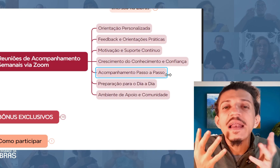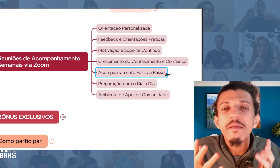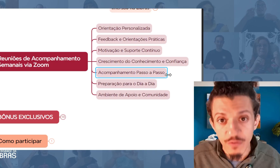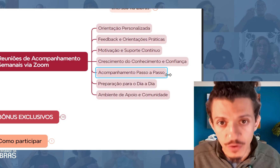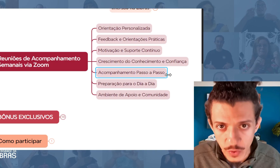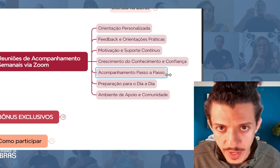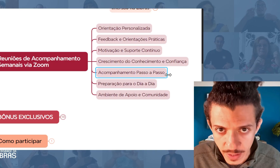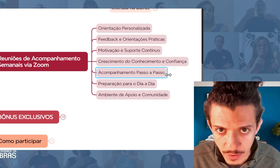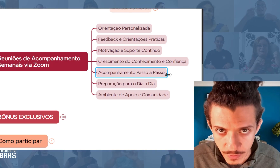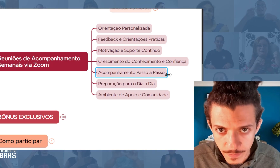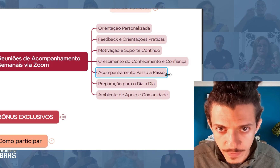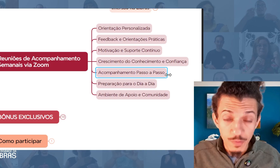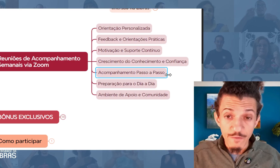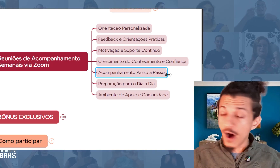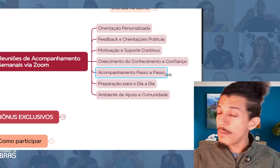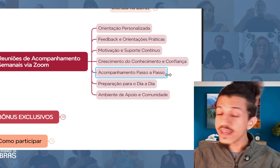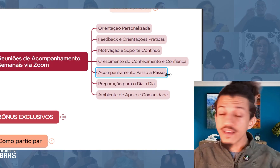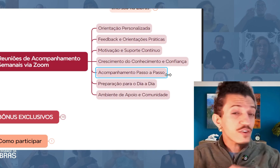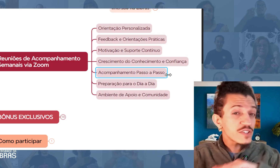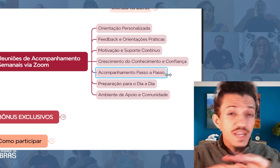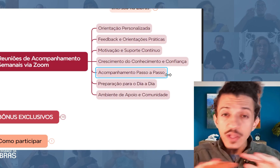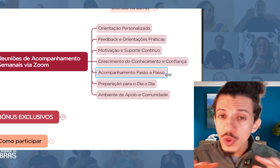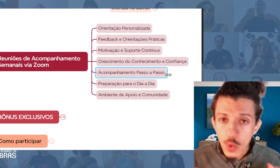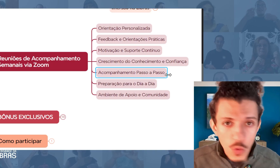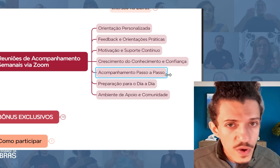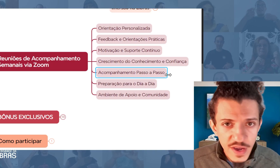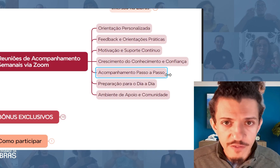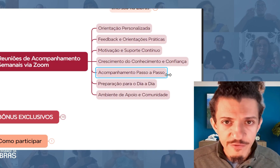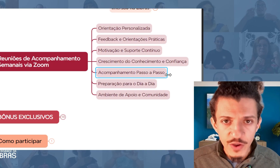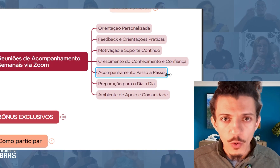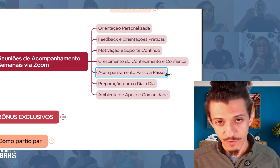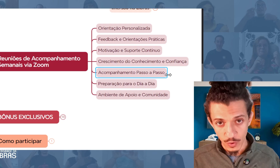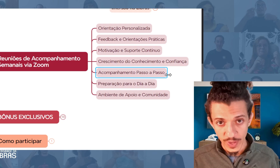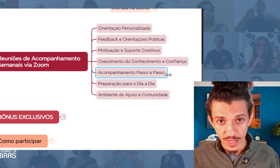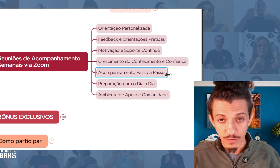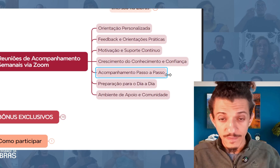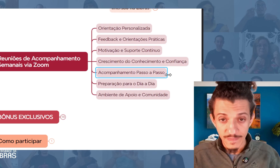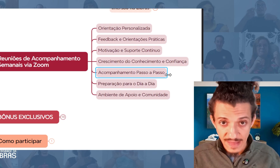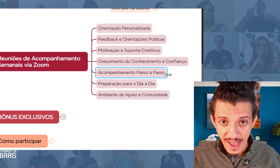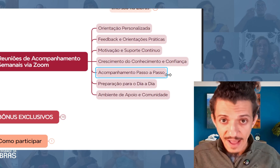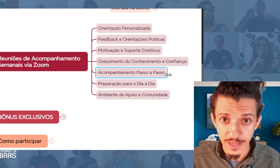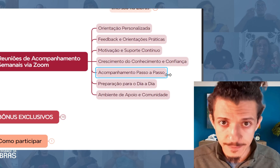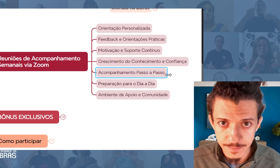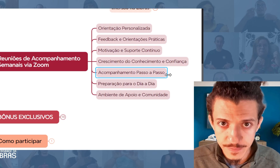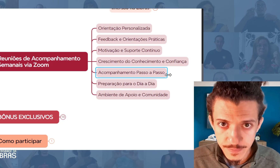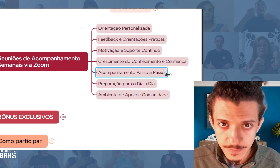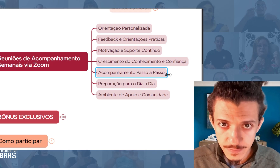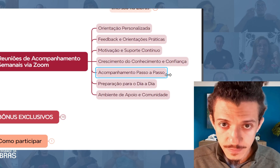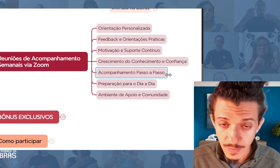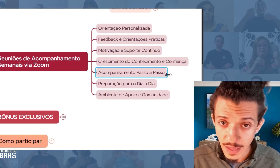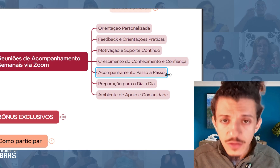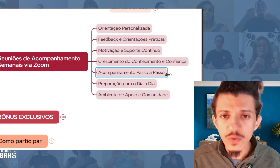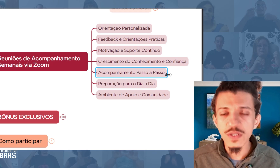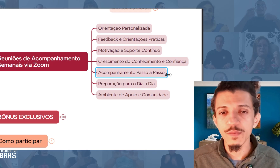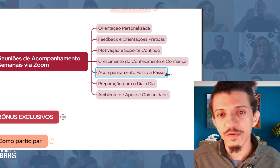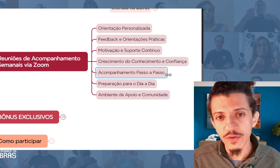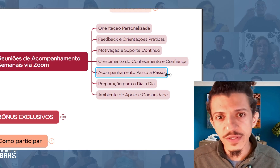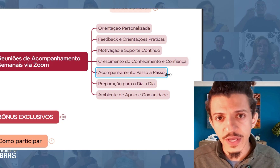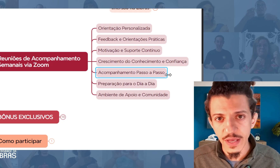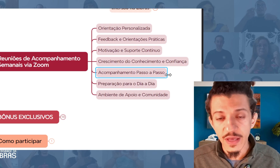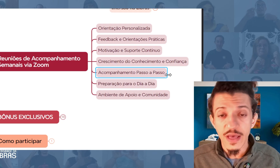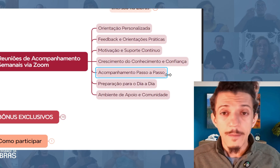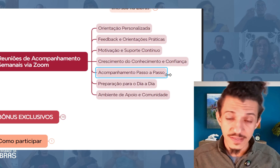Libras evoluindo de uma forma que você nunca viu ela evoluindo na vida. Garanto isso para